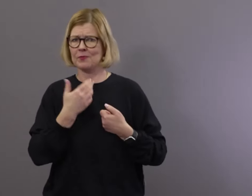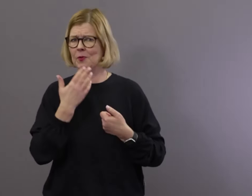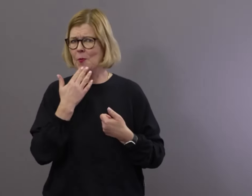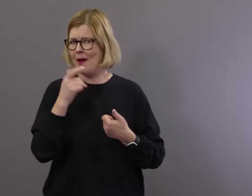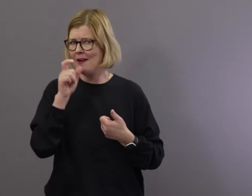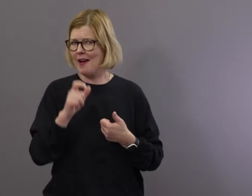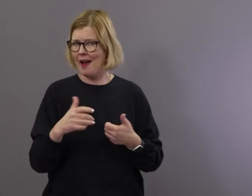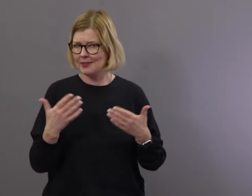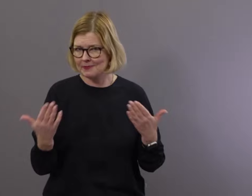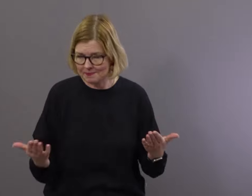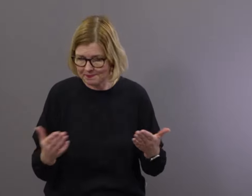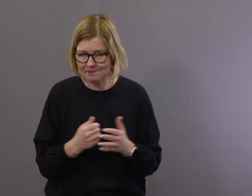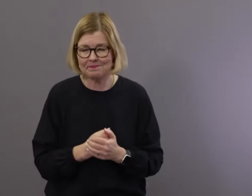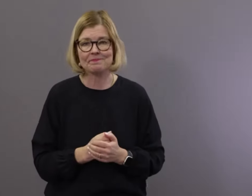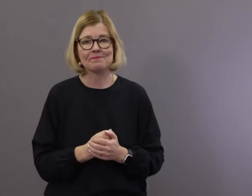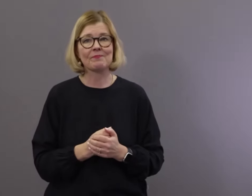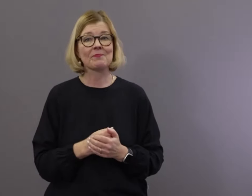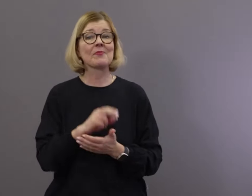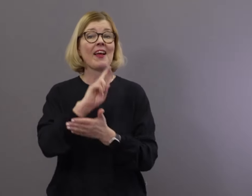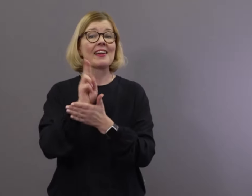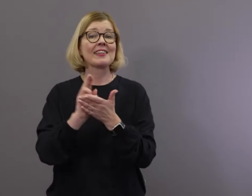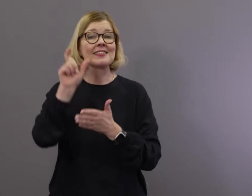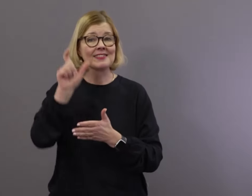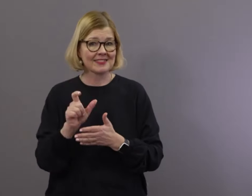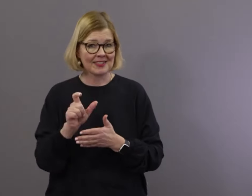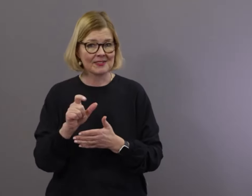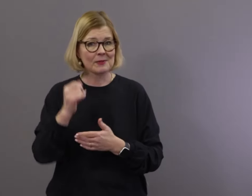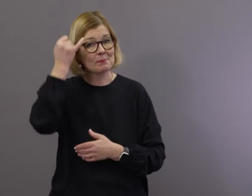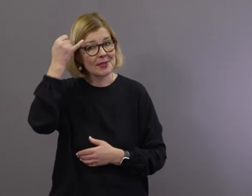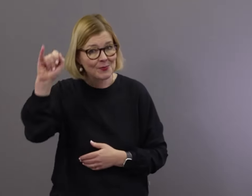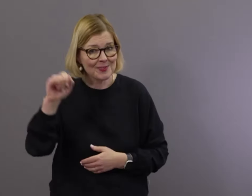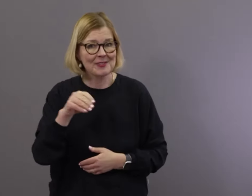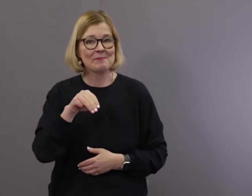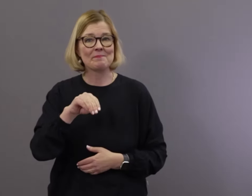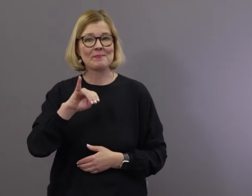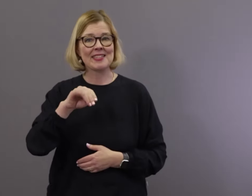Viime vuonna viittomakielitekopalkinnon sai.